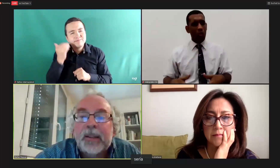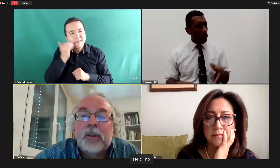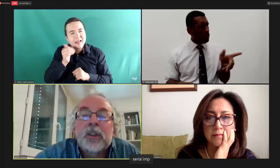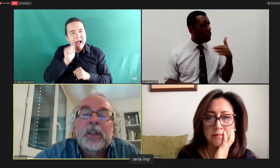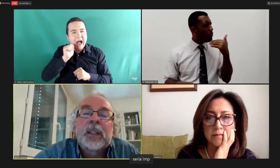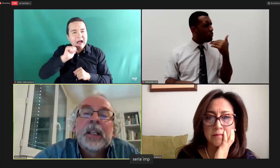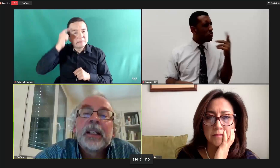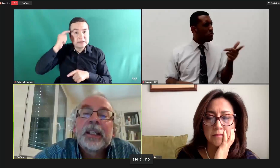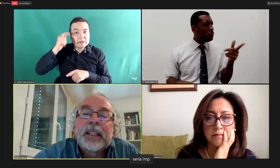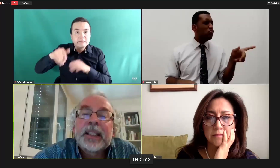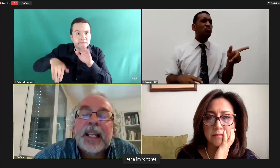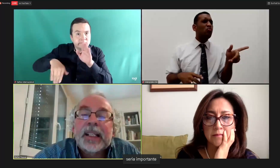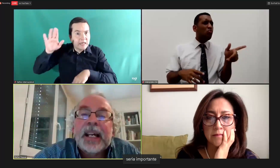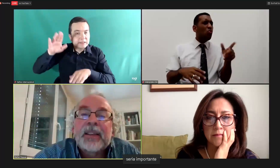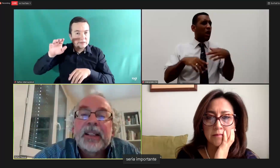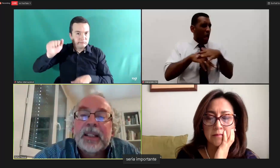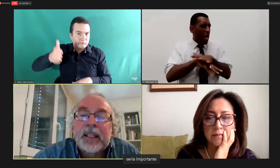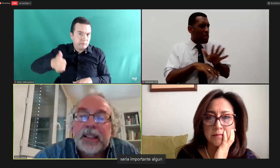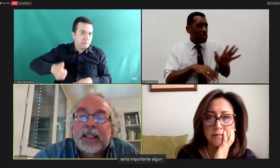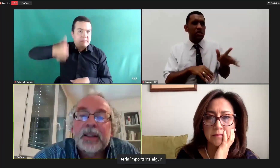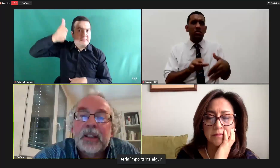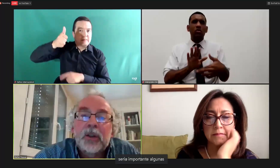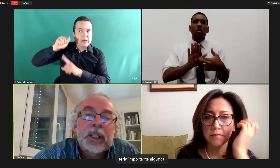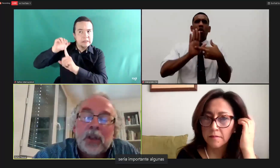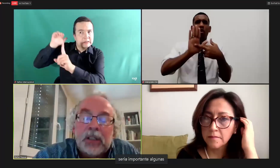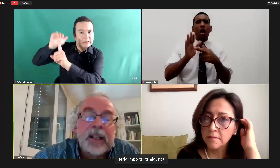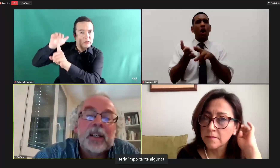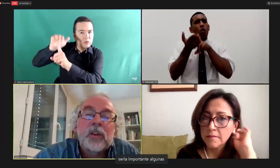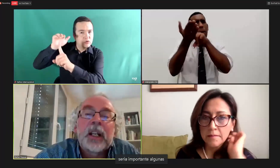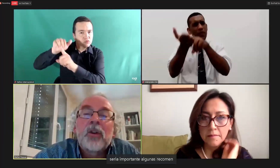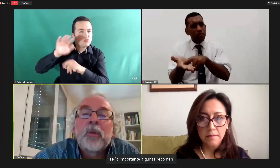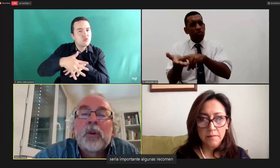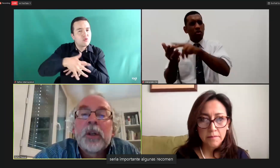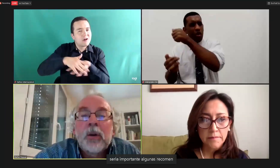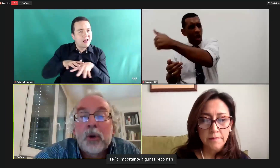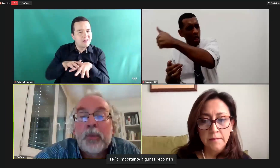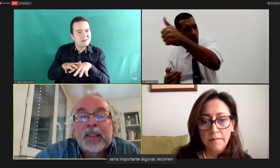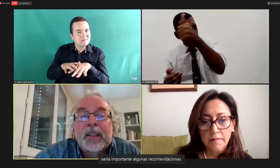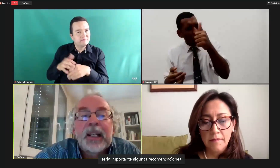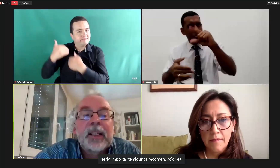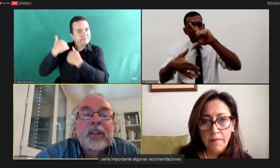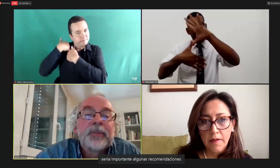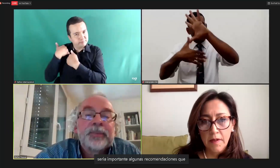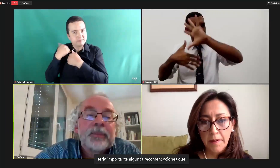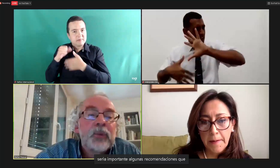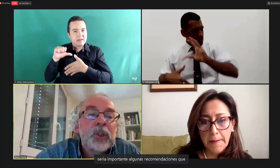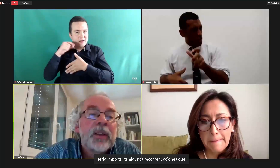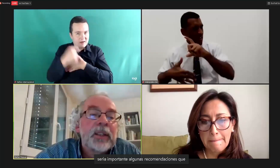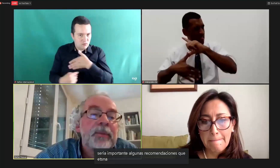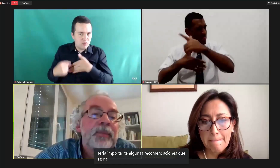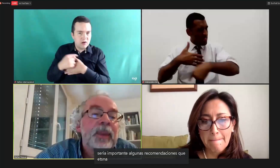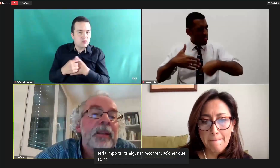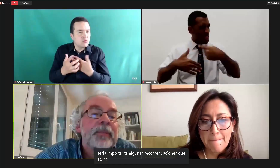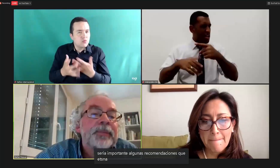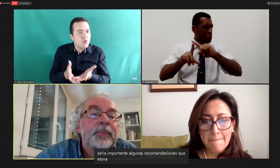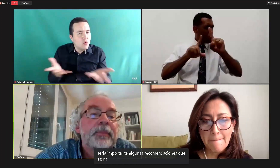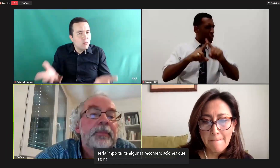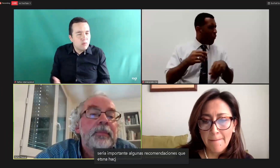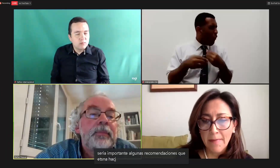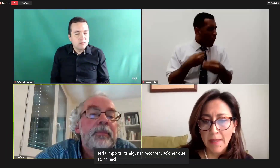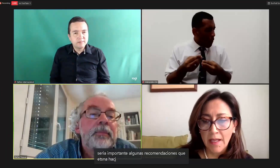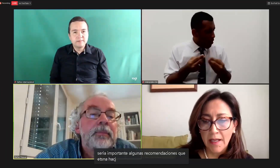principales recomendaciones que desde la RIADIS estáis haciendo, tanto a nivel regional como los países de la región. Muchas gracias.